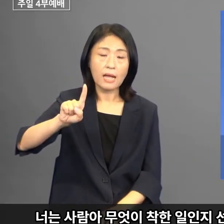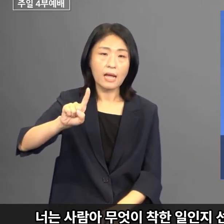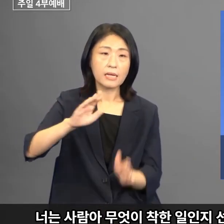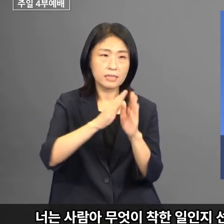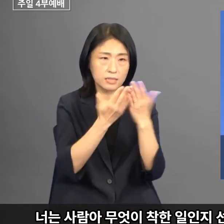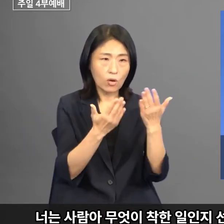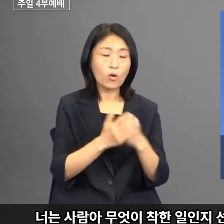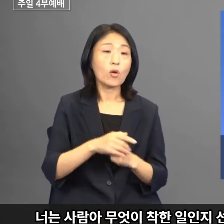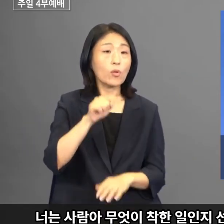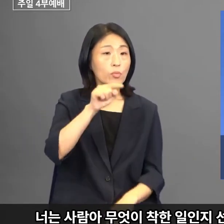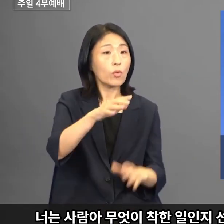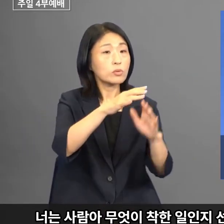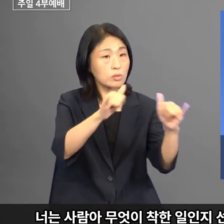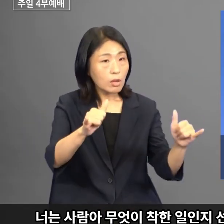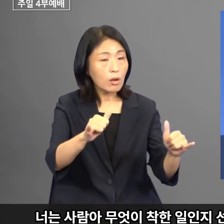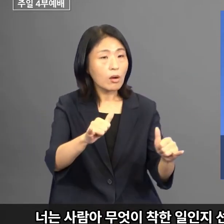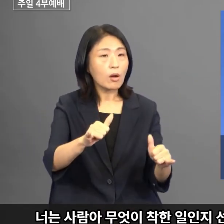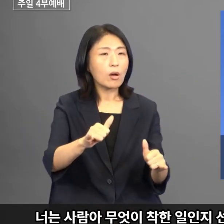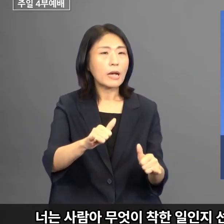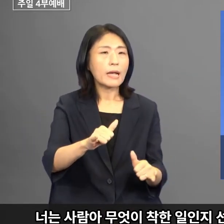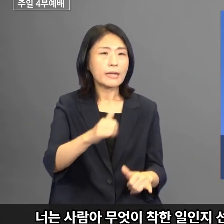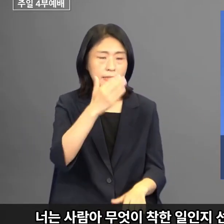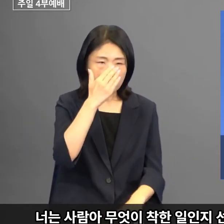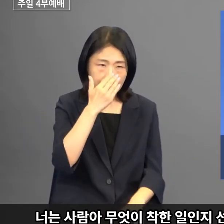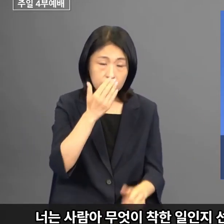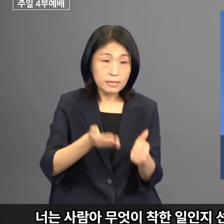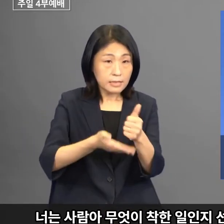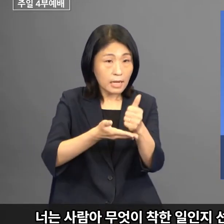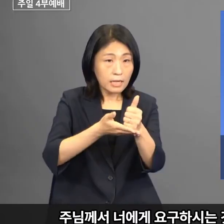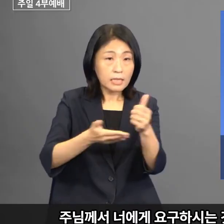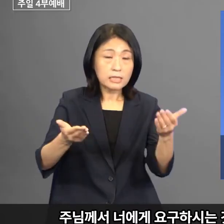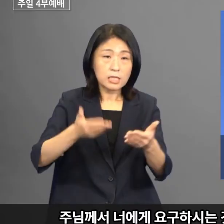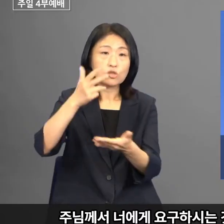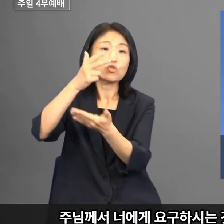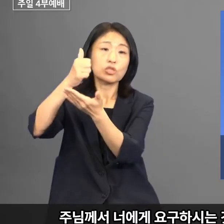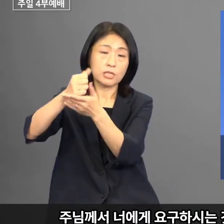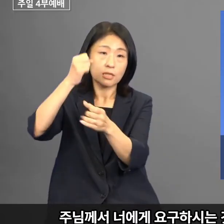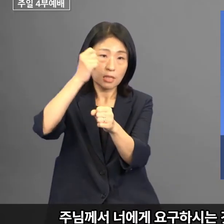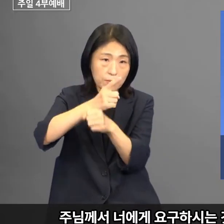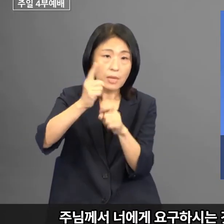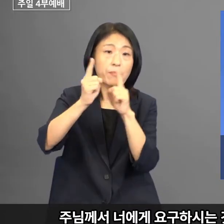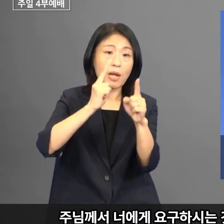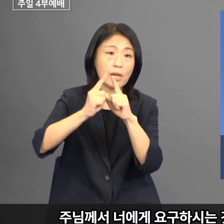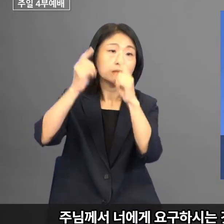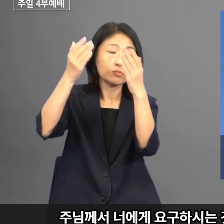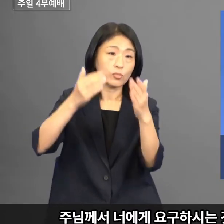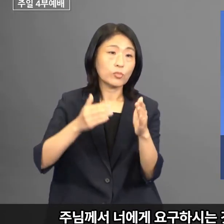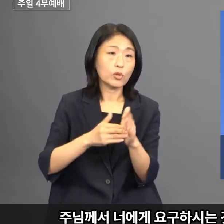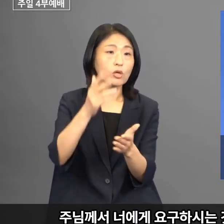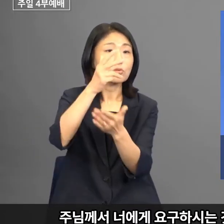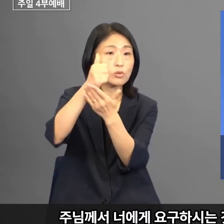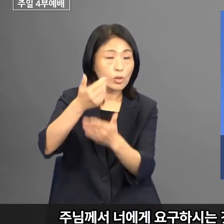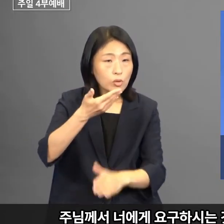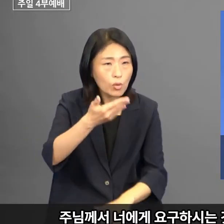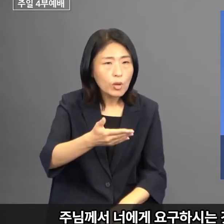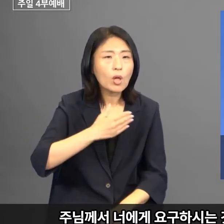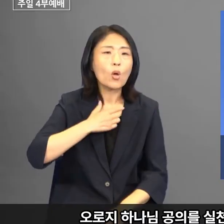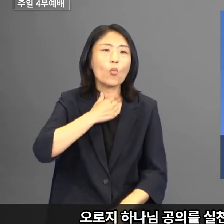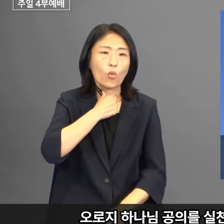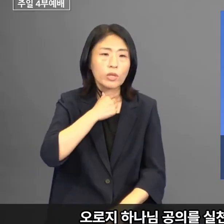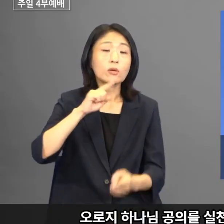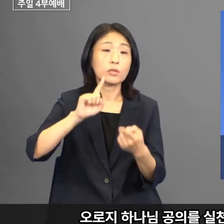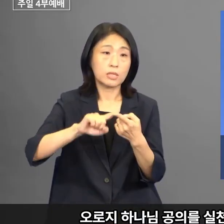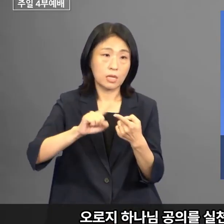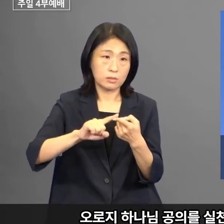무엇이 착한 일인지 선한 일인지 주님께서 이미 말씀하셨다. 주님께서 너에게 요구하시는 것이 무엇인지도 이미